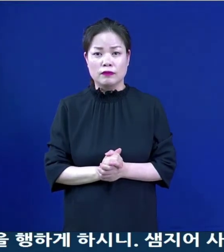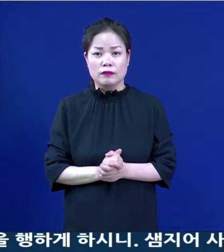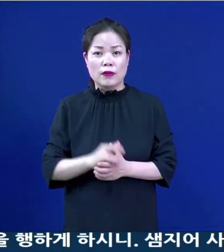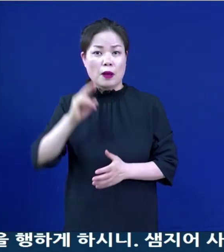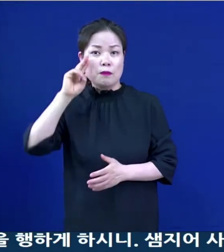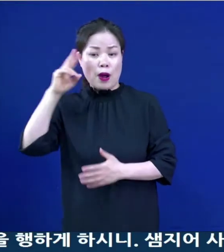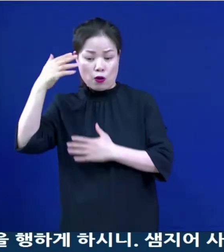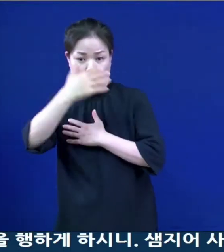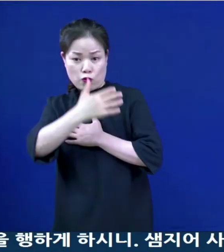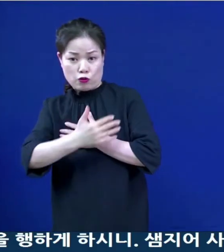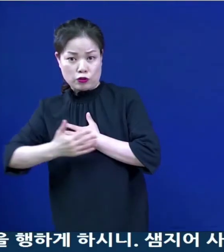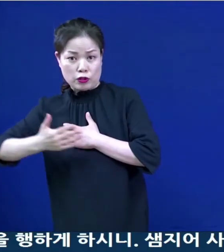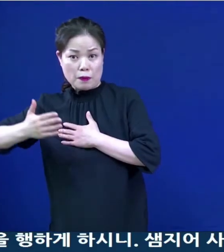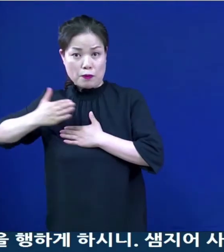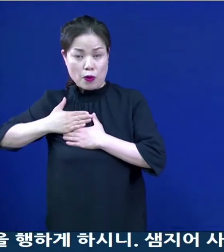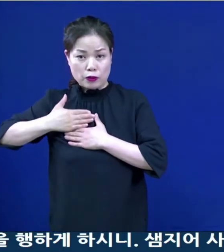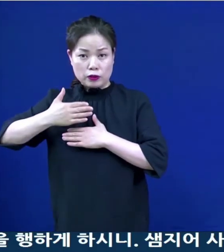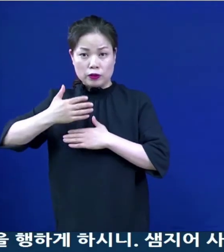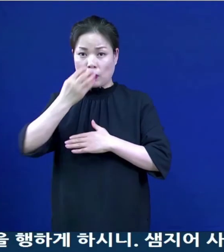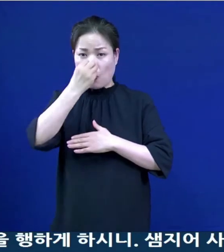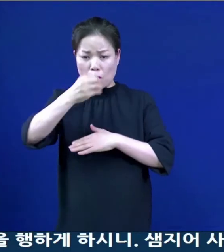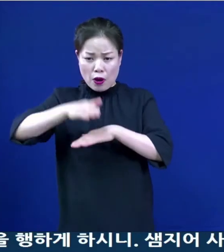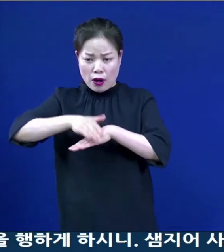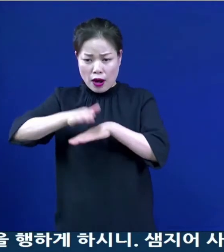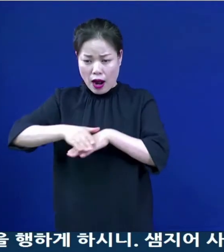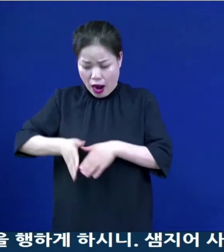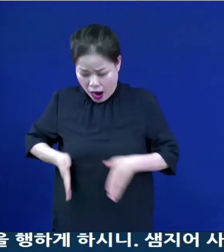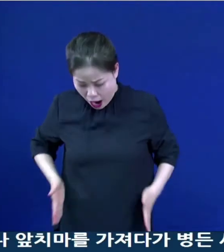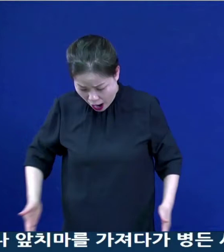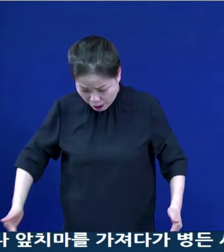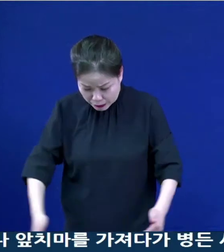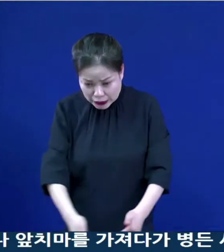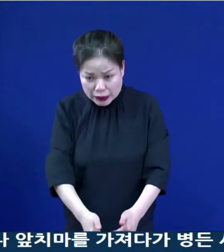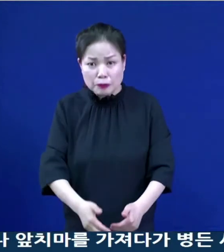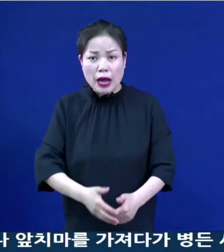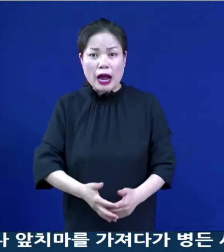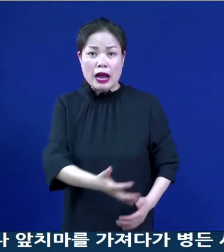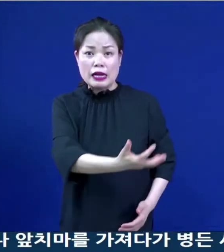바울의 몸에 부착되어 있는 손수건 앞치마를